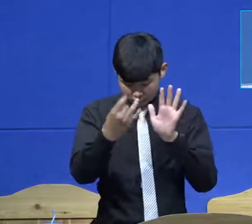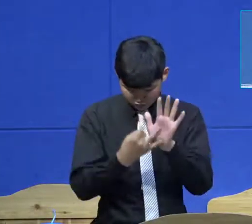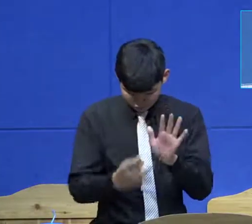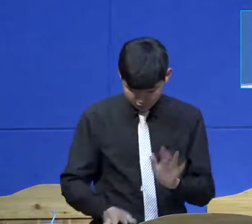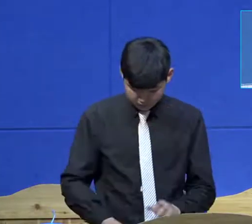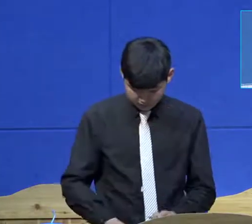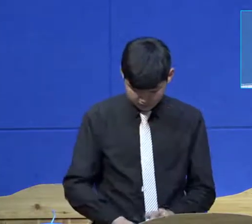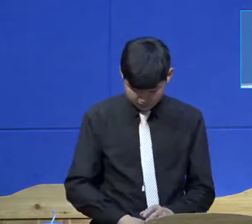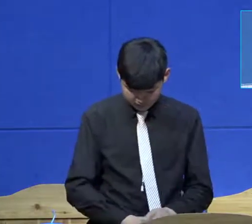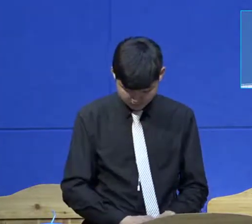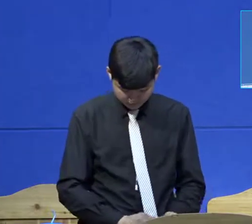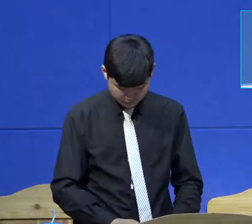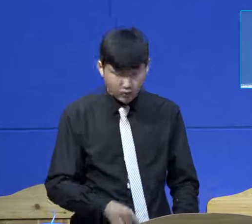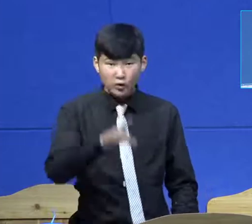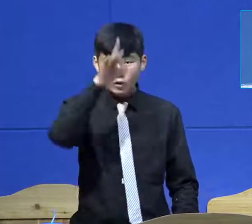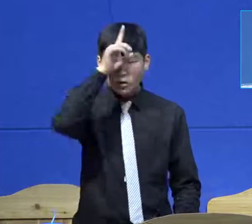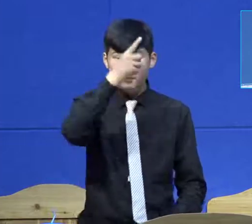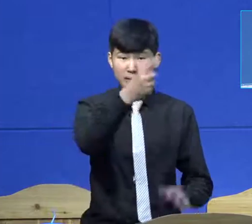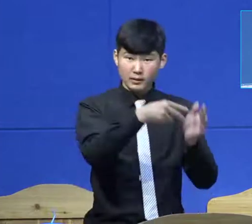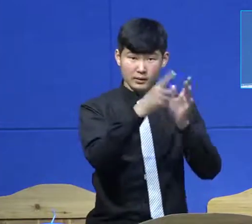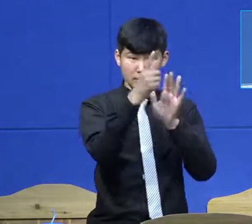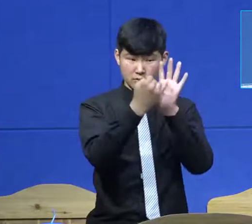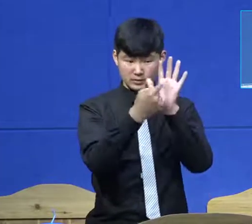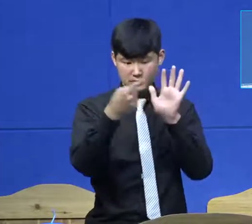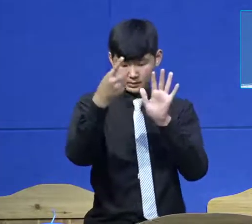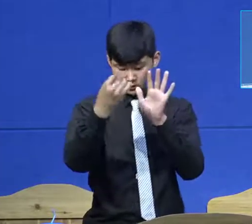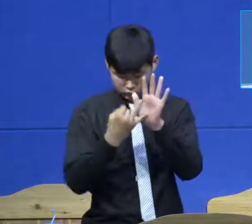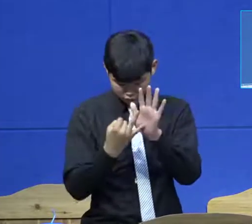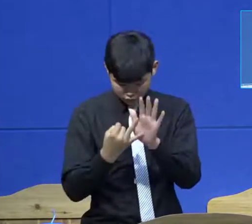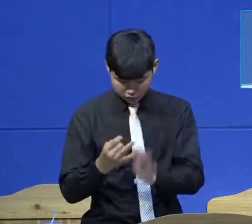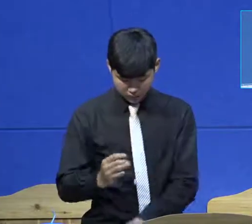Харъя. Ром 1:16-17 дуустал.